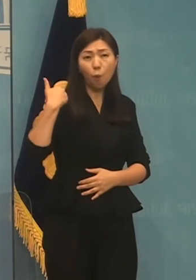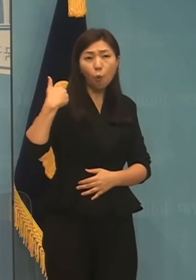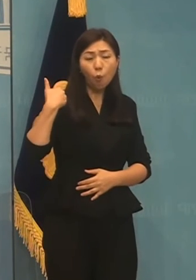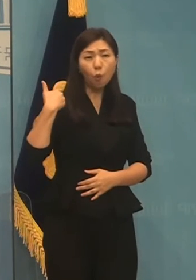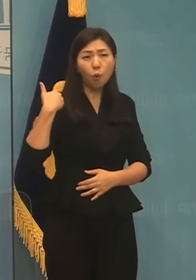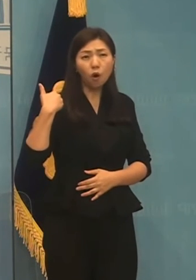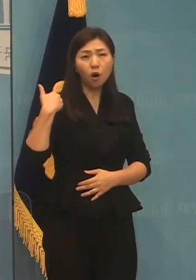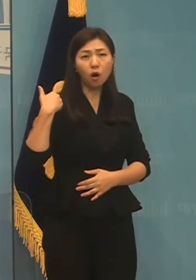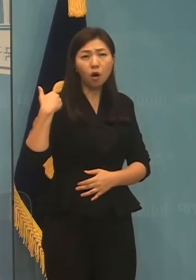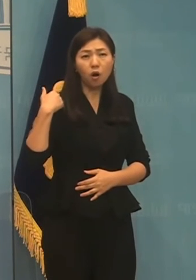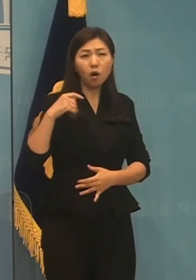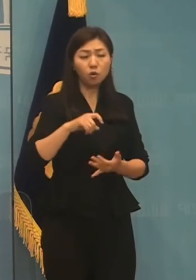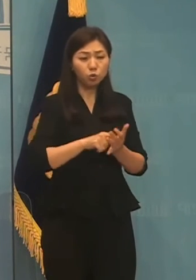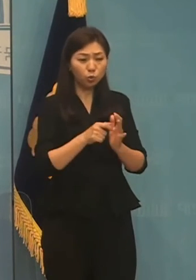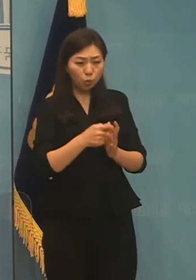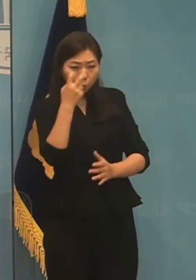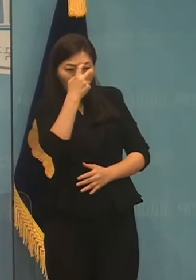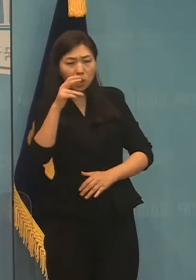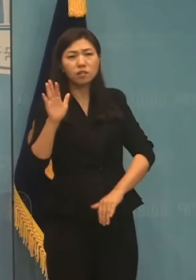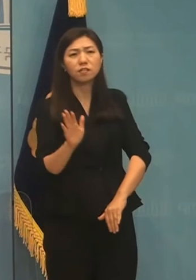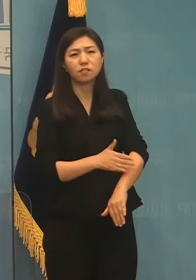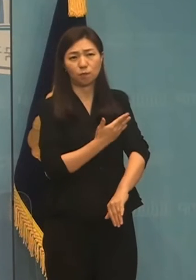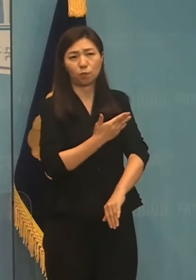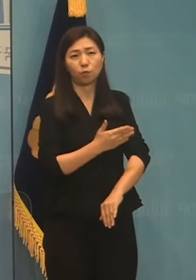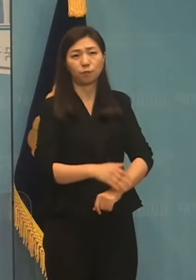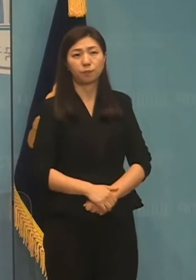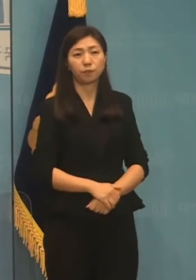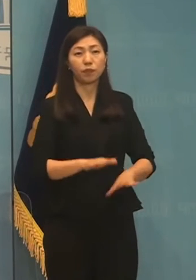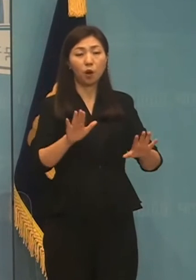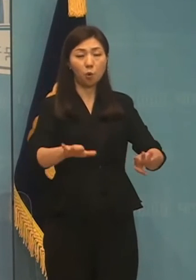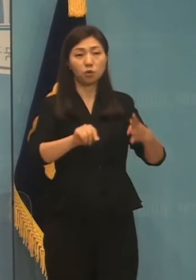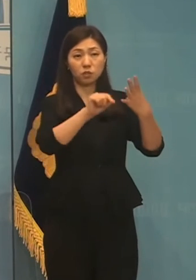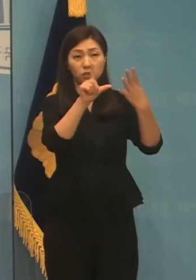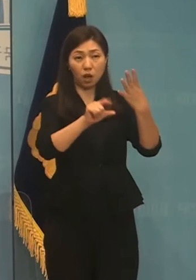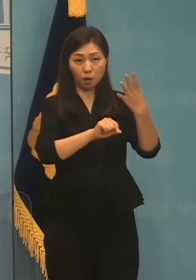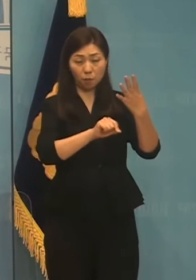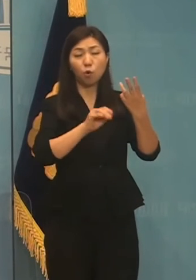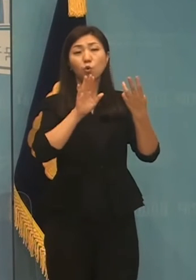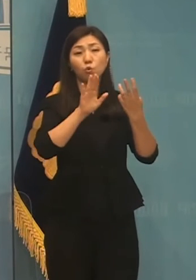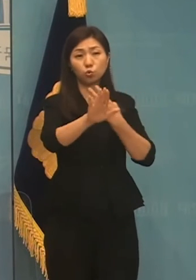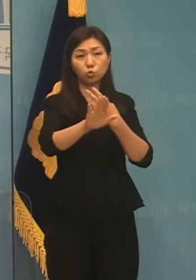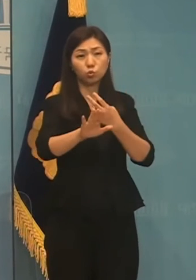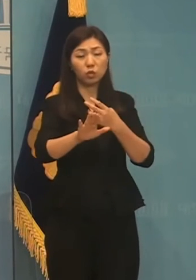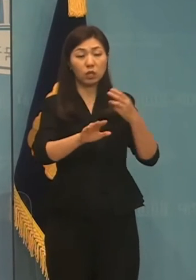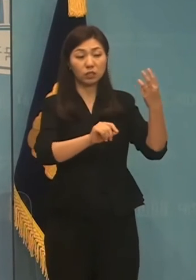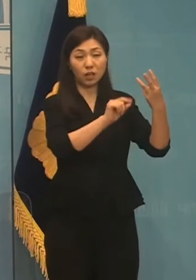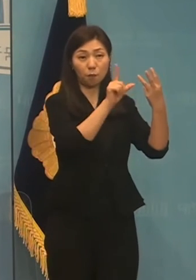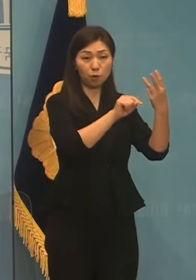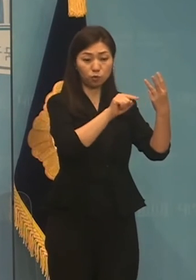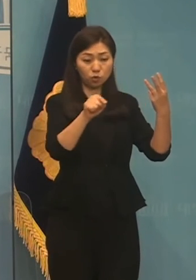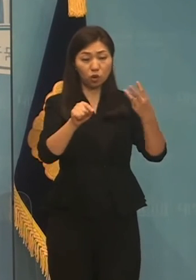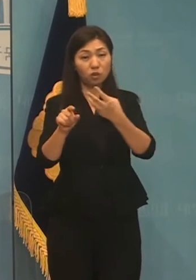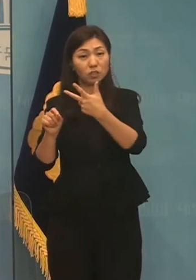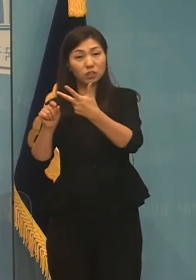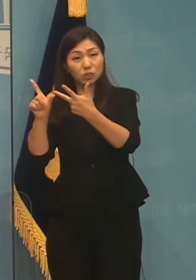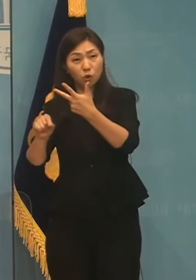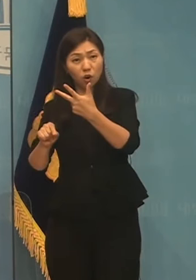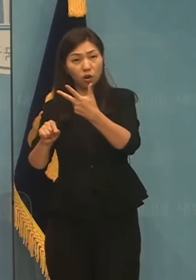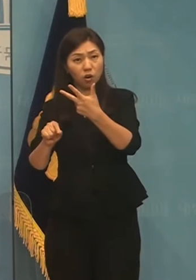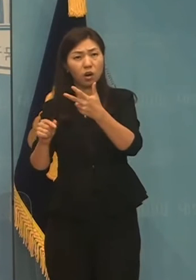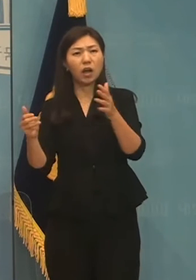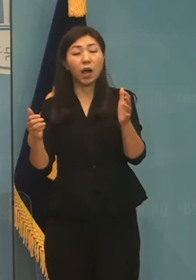너무나 엇을 했으니까 올해 4월부터 최근까지 룰 20일까지 신 병에 대한